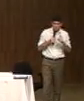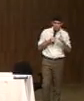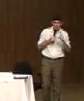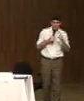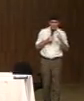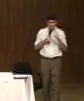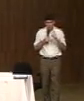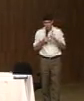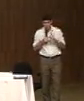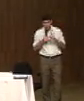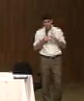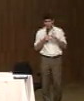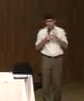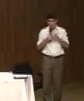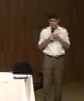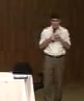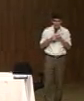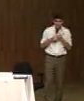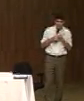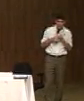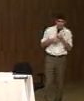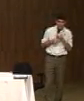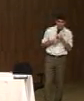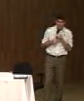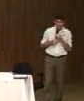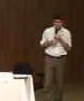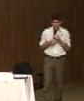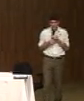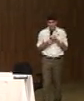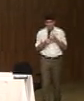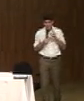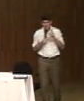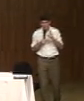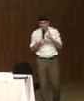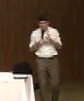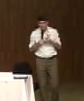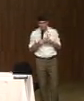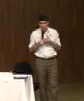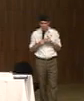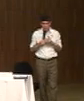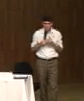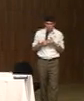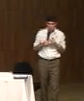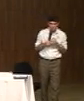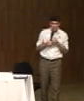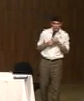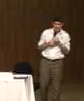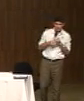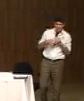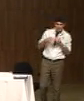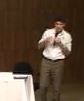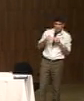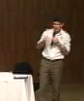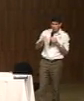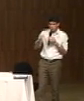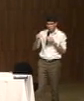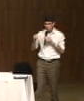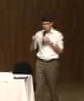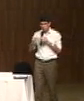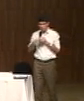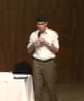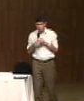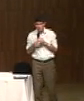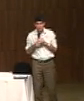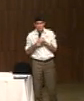chegamos no Instituto Federal de Brasília em 2009, a renda média per capita dos estudantes era de 3,5 salários mínimos. A renda média per capita dos